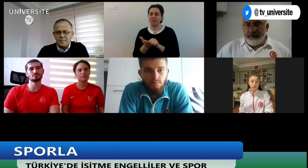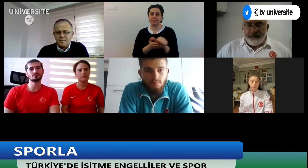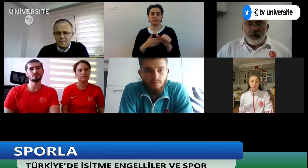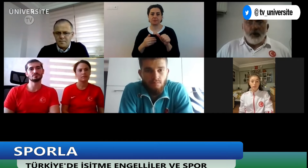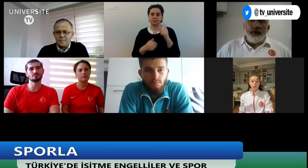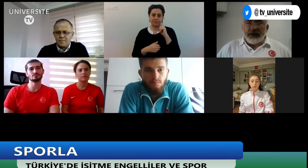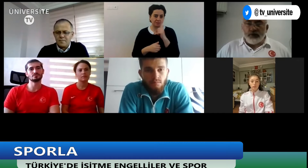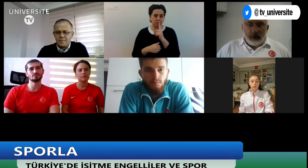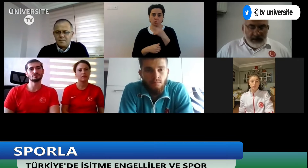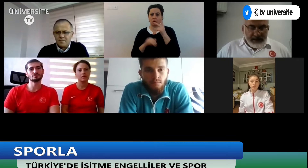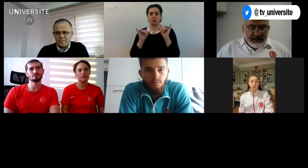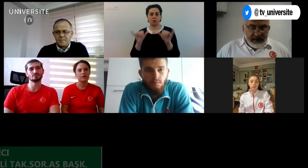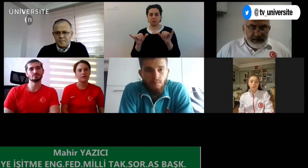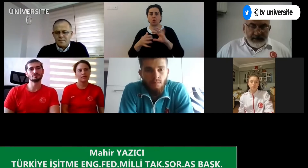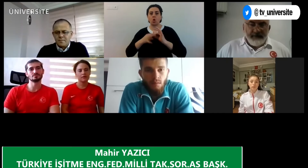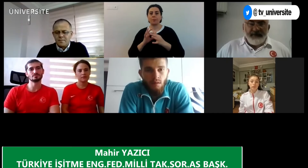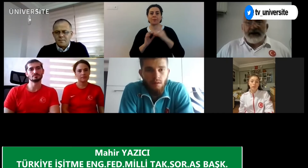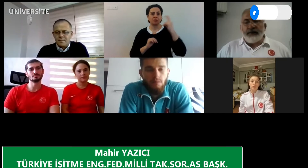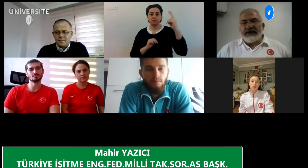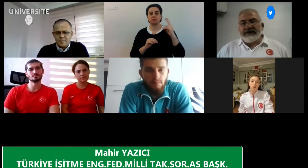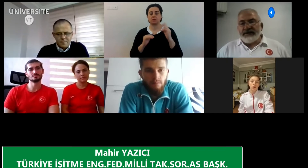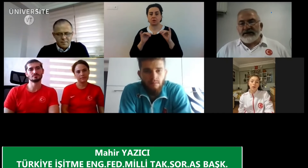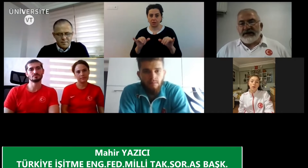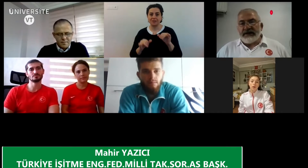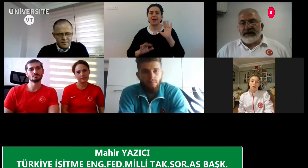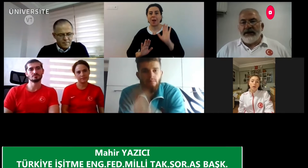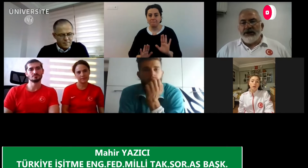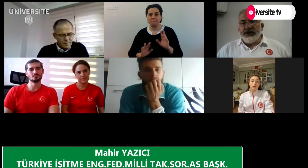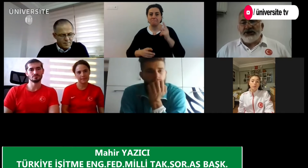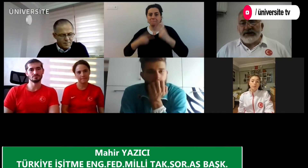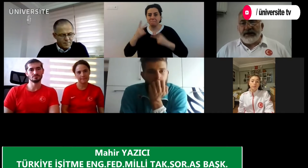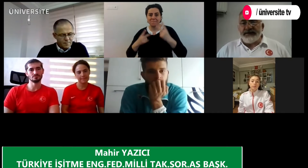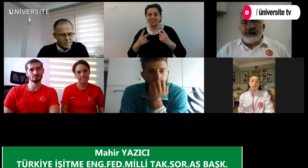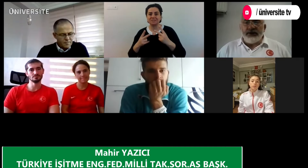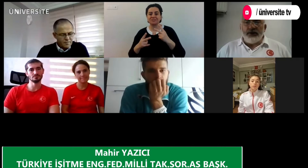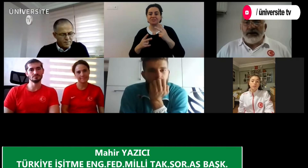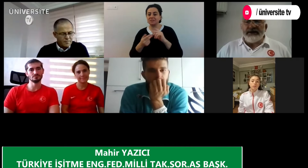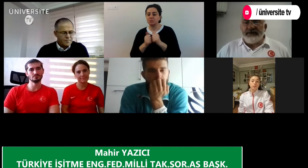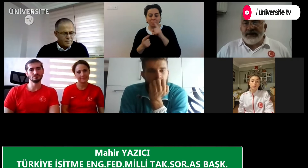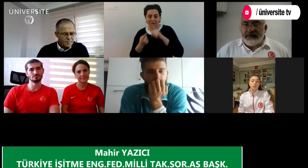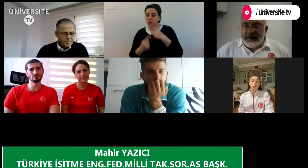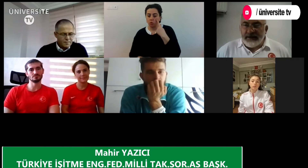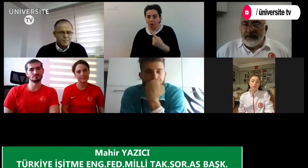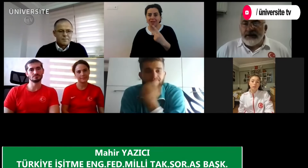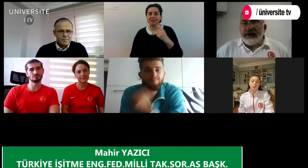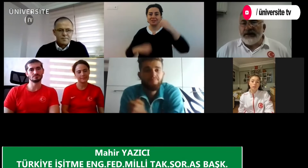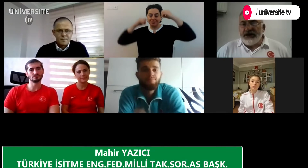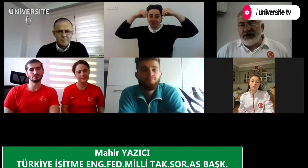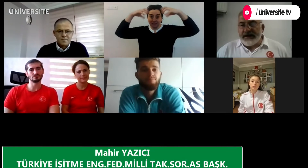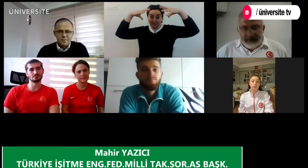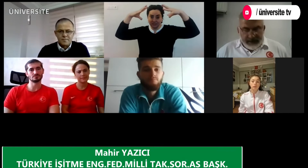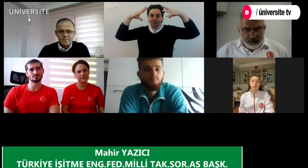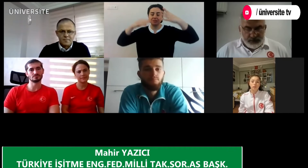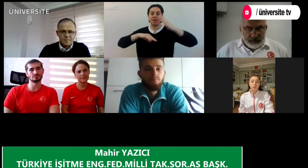aynı. Olimpik kurallar geçerli. Fakat bazı branşlarda ışıklandırma, yönlendirme gibi